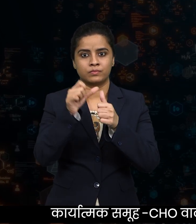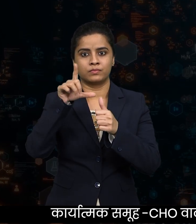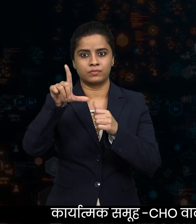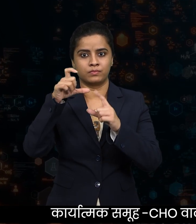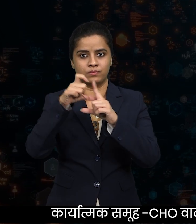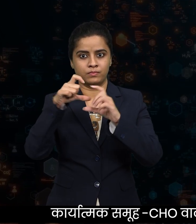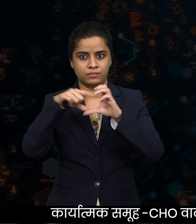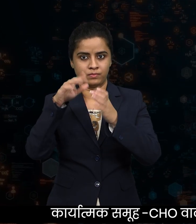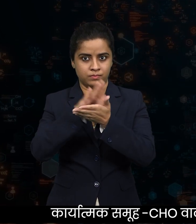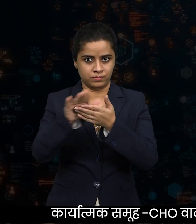एल्डिहाइड कहा जाता है।